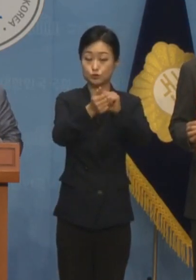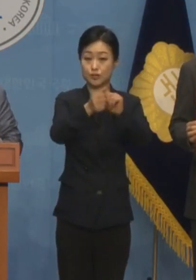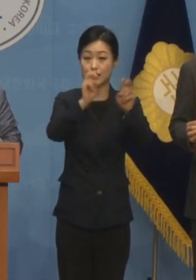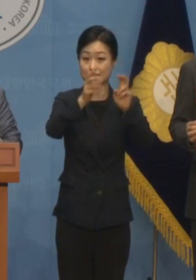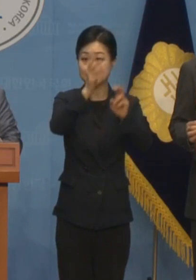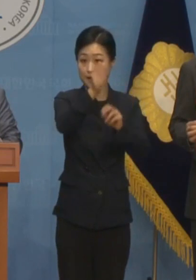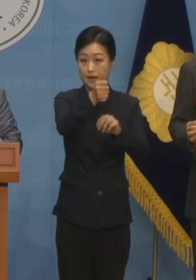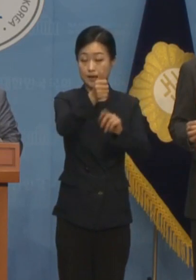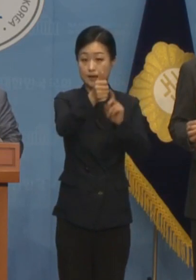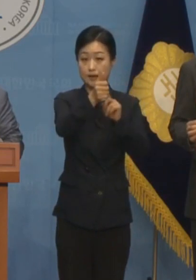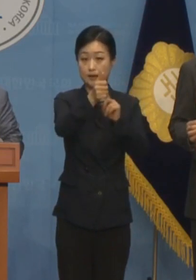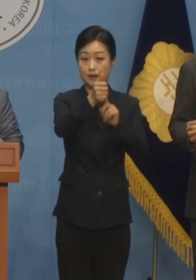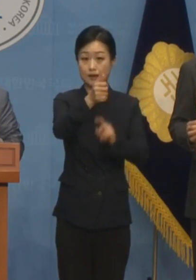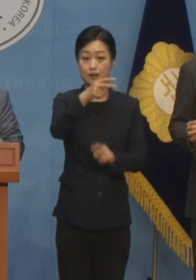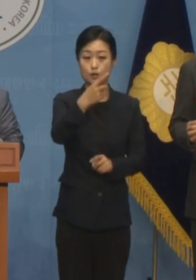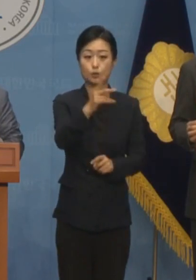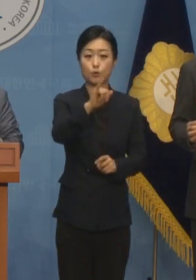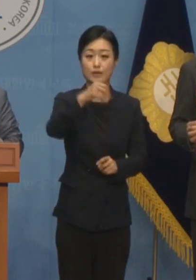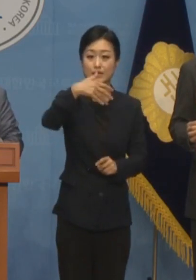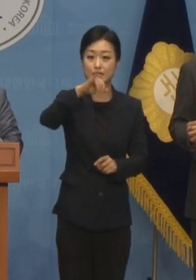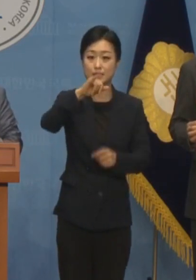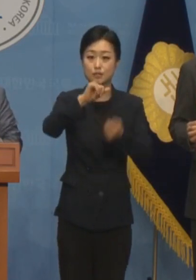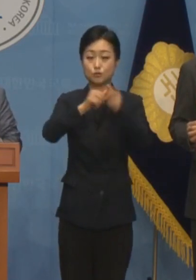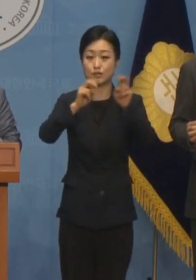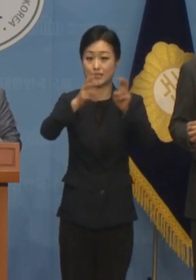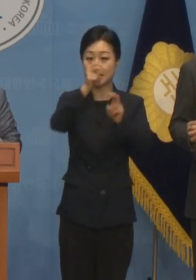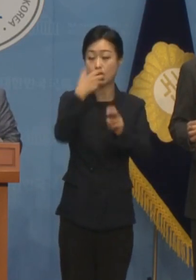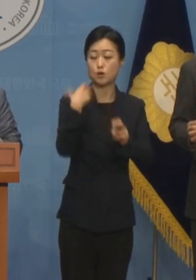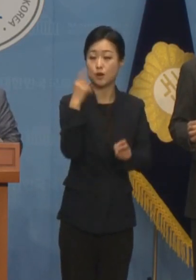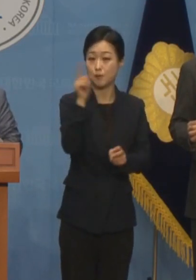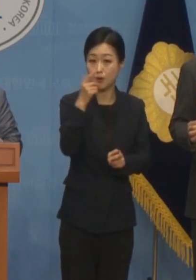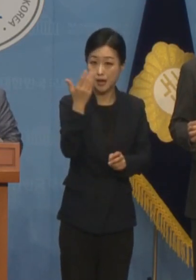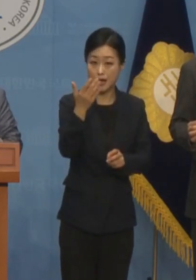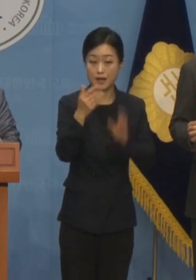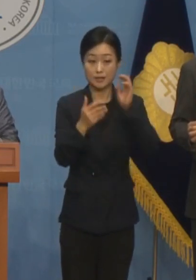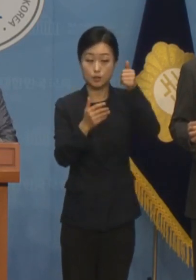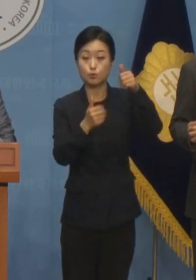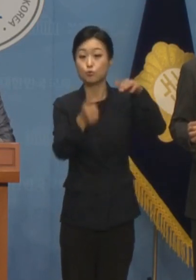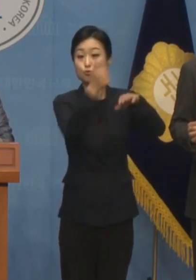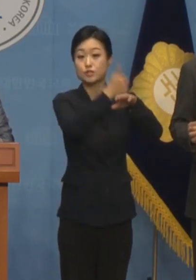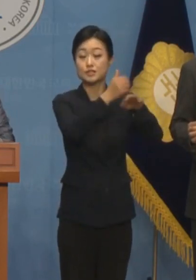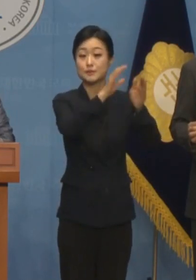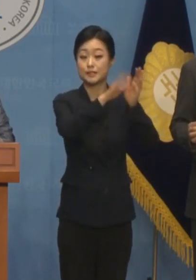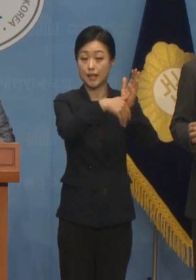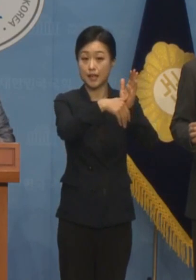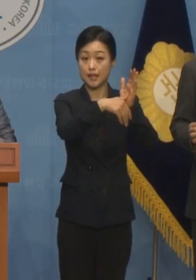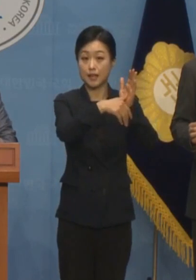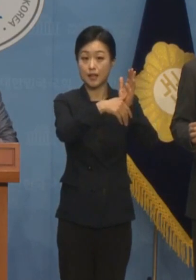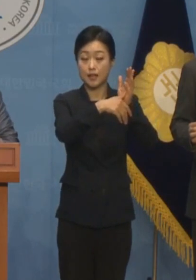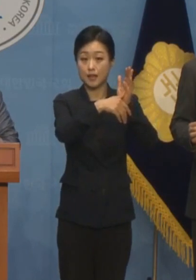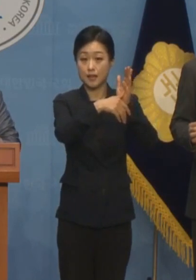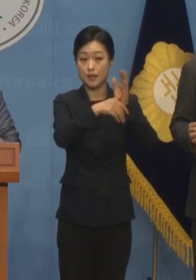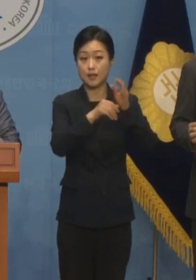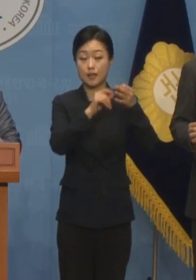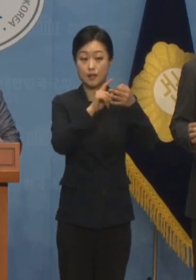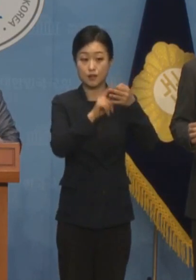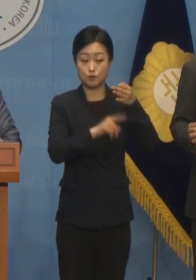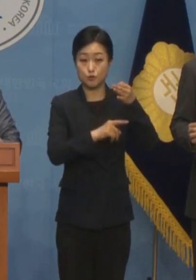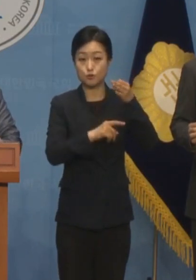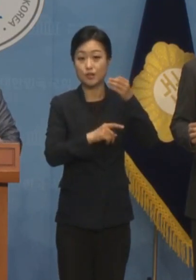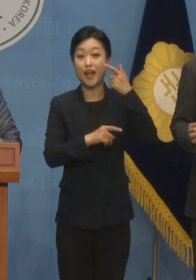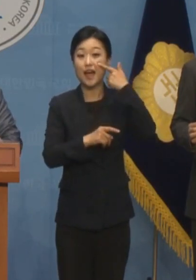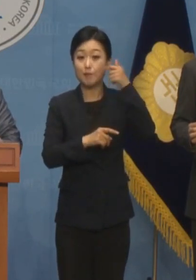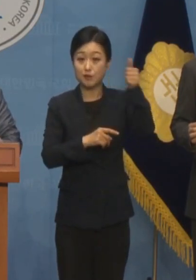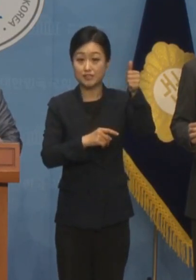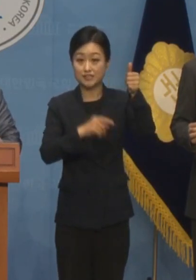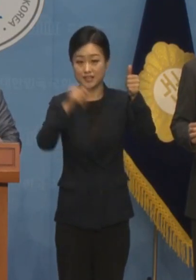사장은 어떤 역할을 했을까요? 대통령 취임식 때 윤기중 윤석열 대통령 아버님 바로